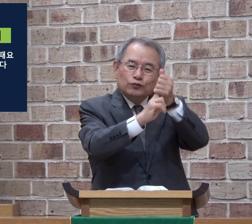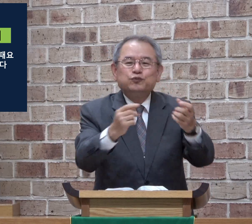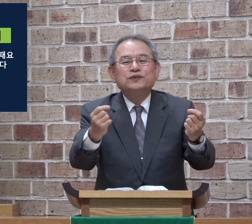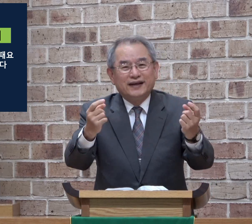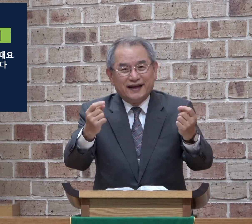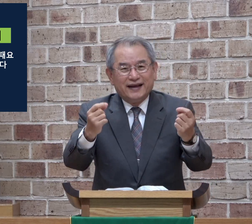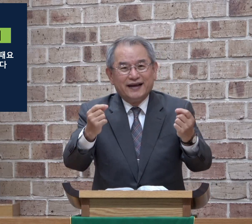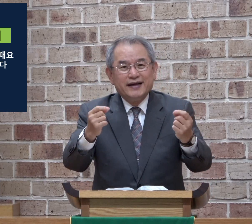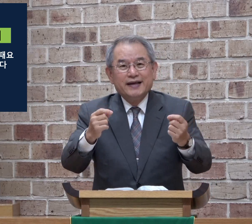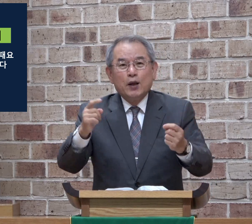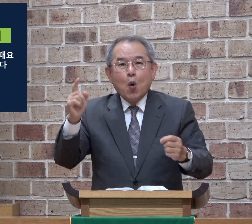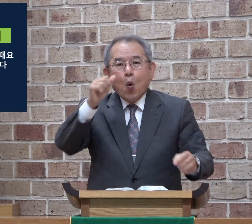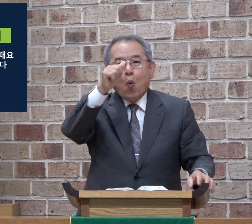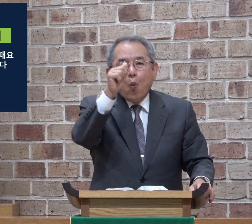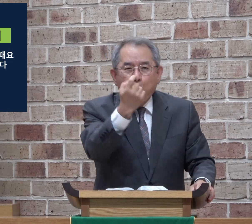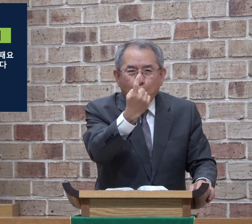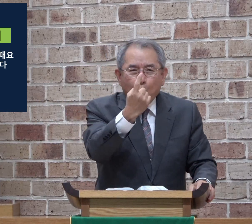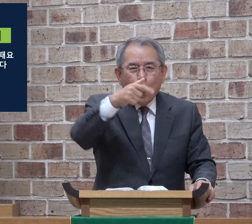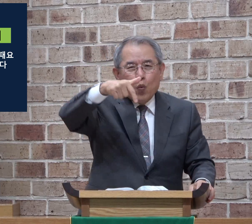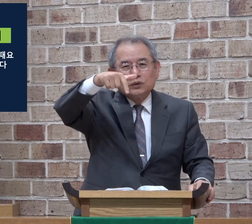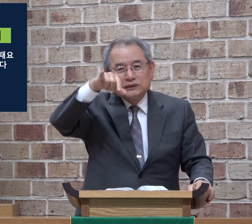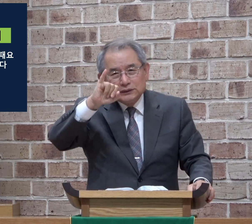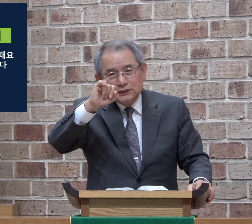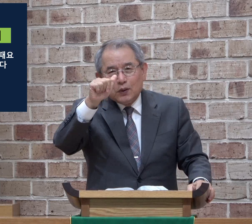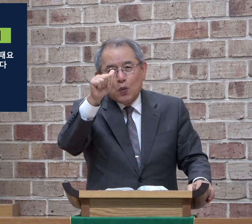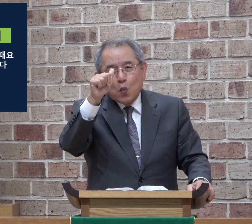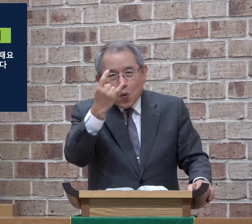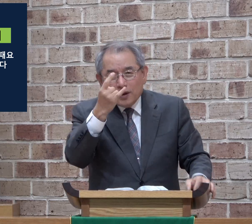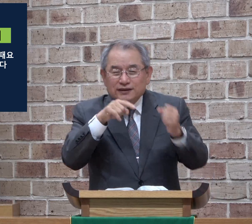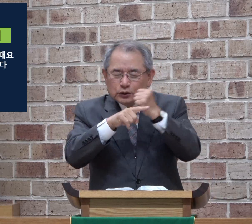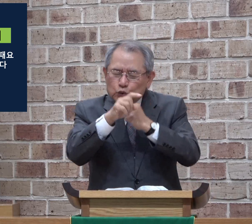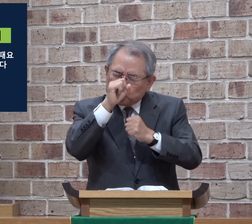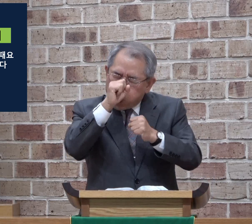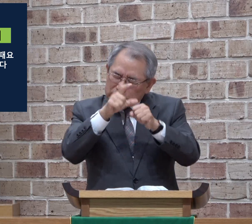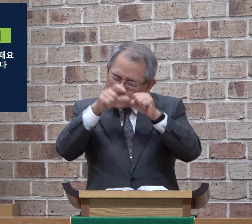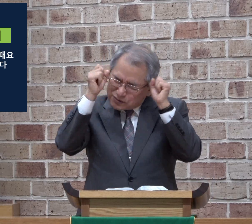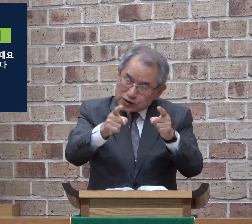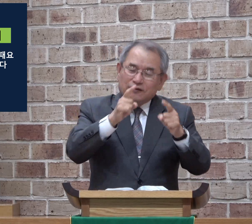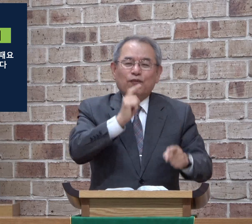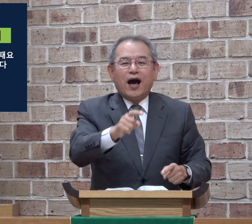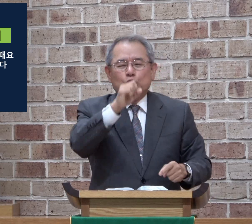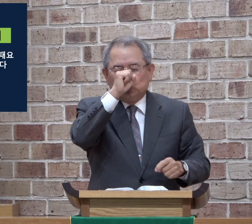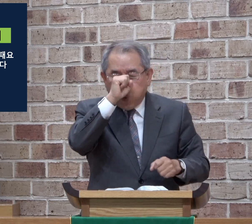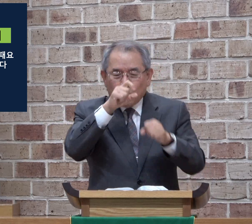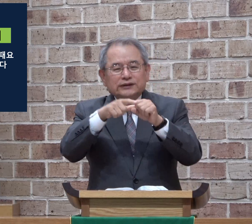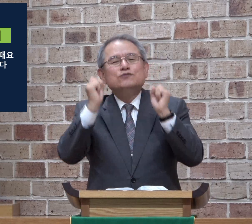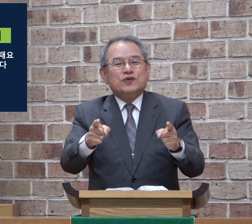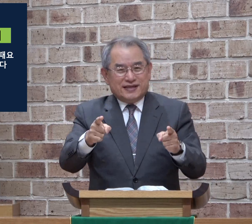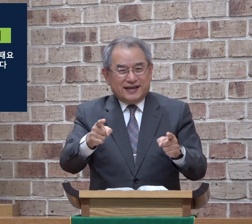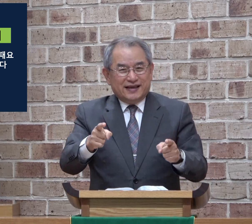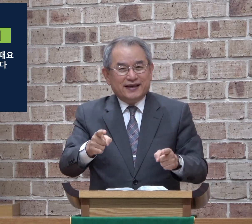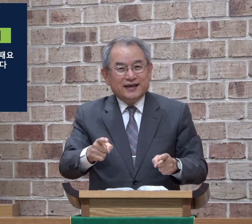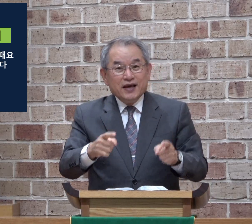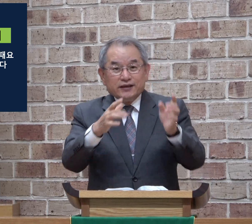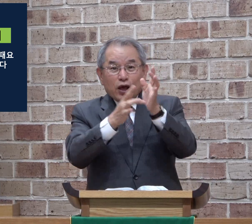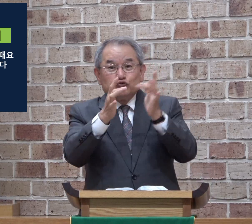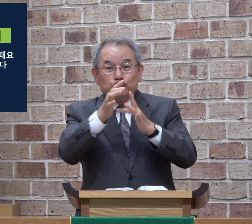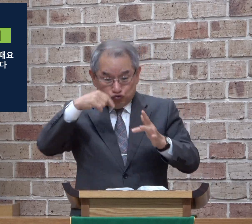이때 예수님을 만날 수 있었다는 것이 기적과 같은 일이었습니다. 호기회, 아주 기회 중에 좋은 기회를 잡았다는 것입니다.